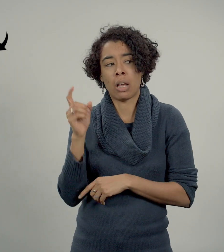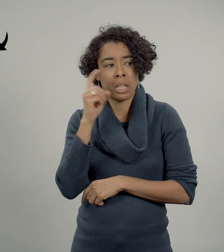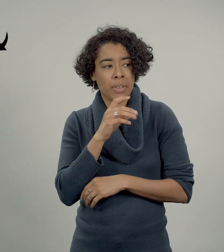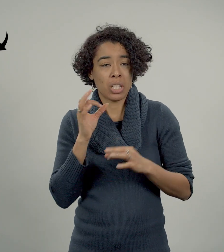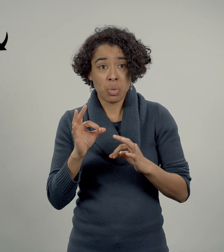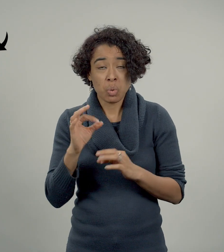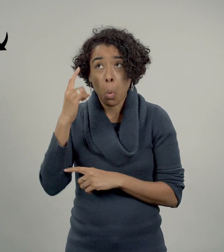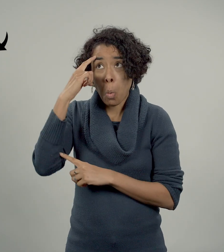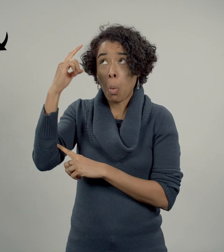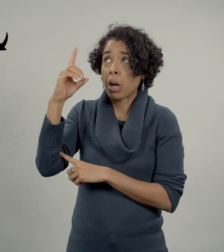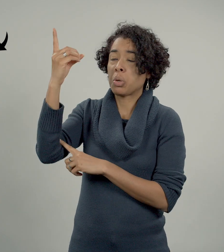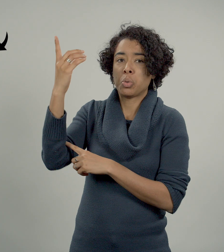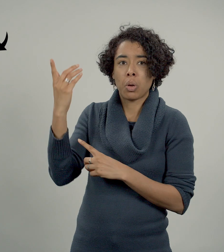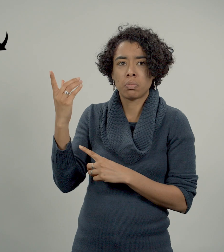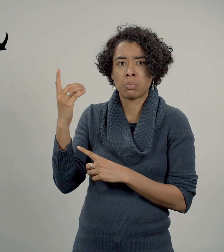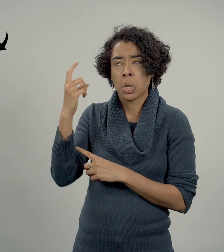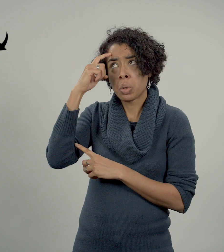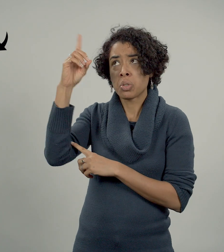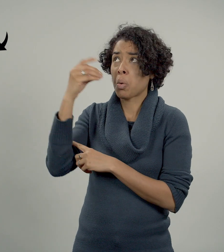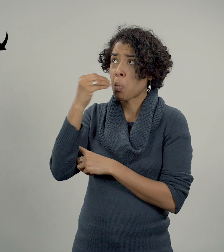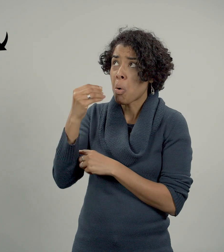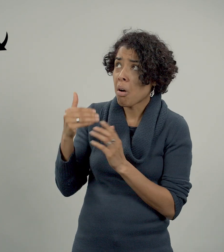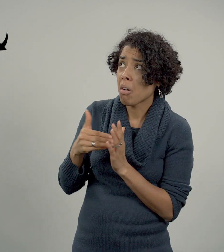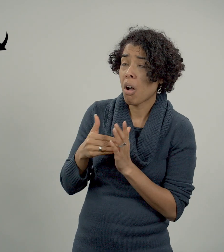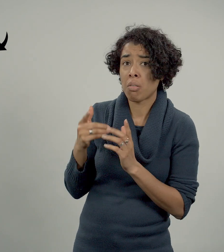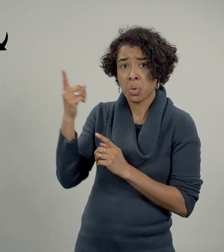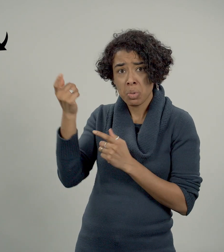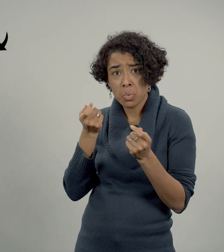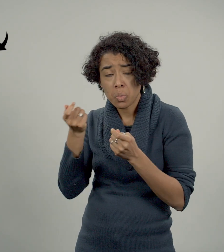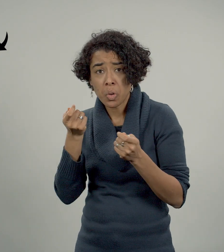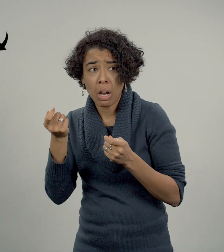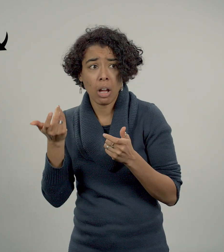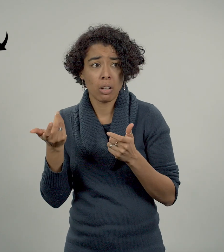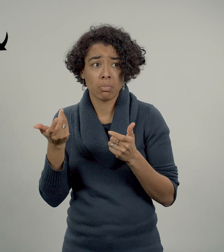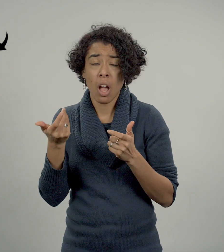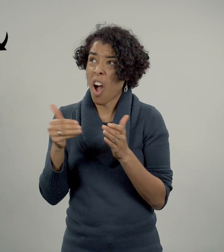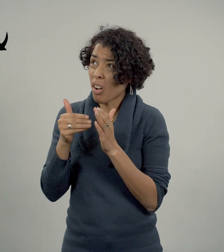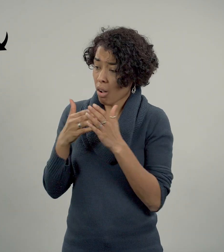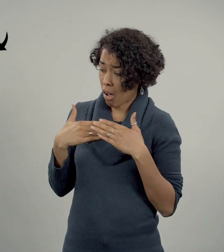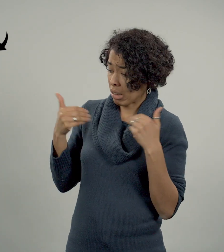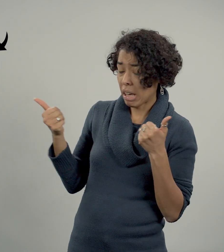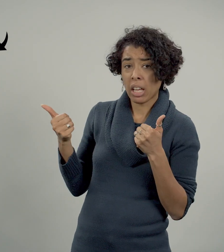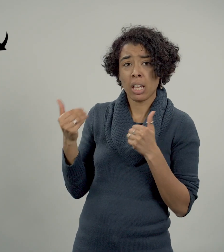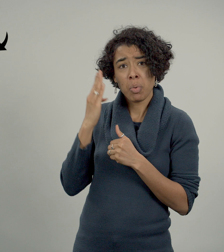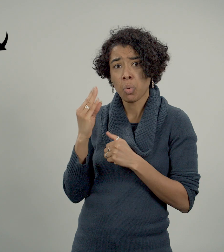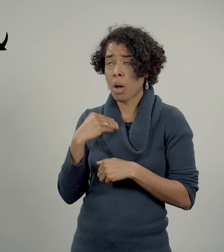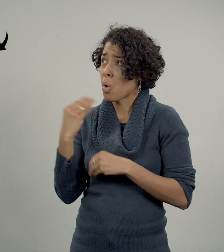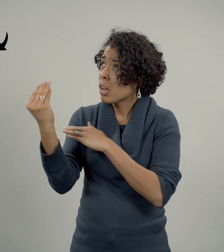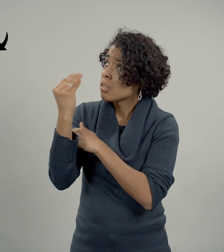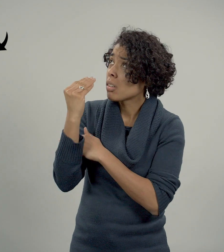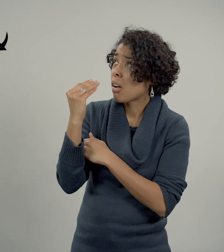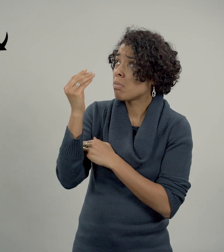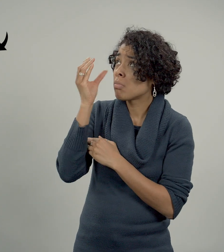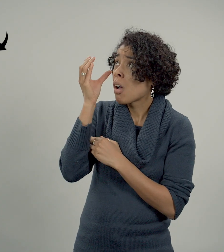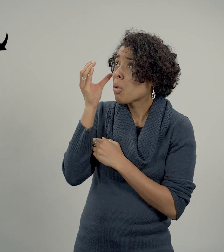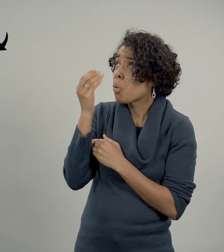juste croire. Croire que Dieu est bon, qu'il est souverain, qu'il guérit encore, qu'il pourvoit à nos besoins, qu'il nous